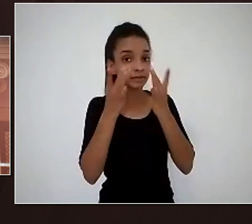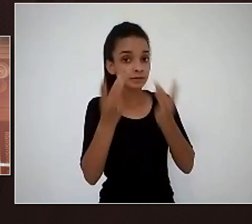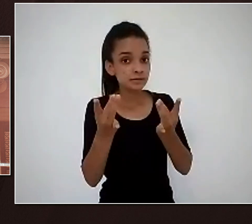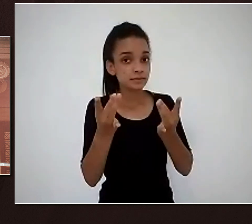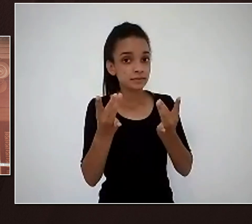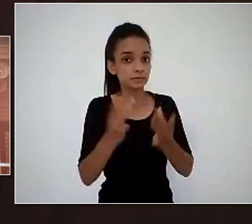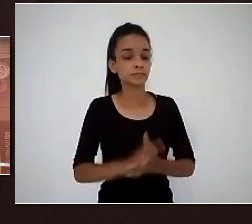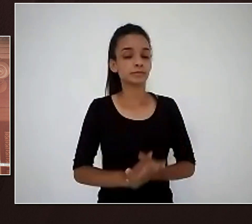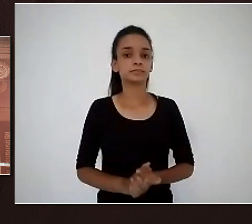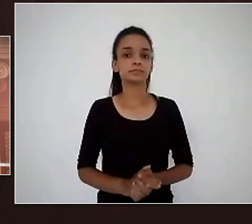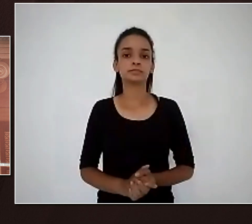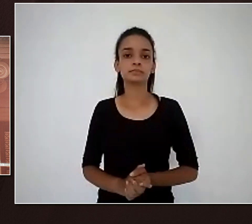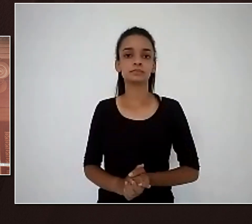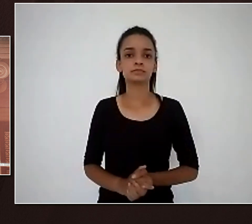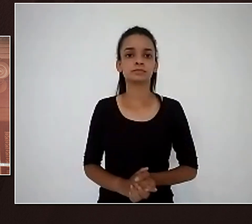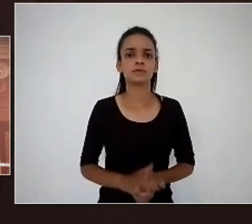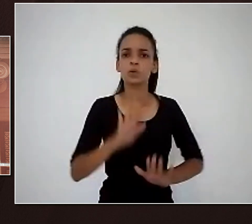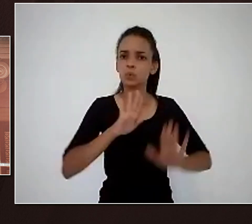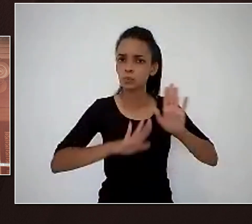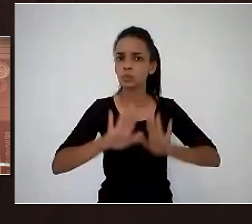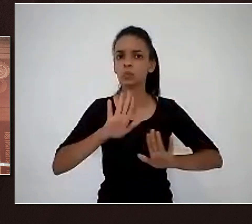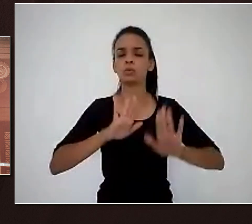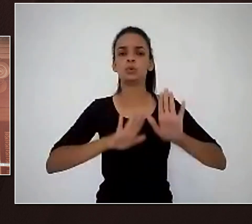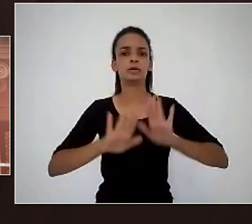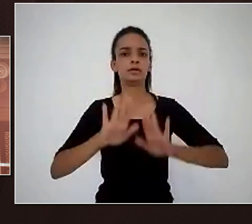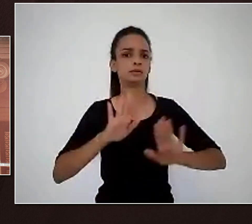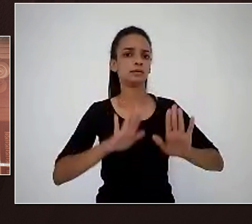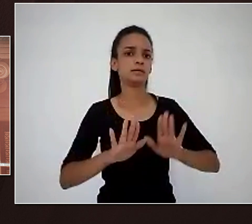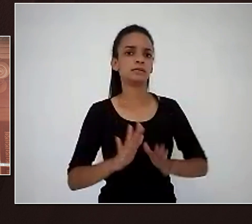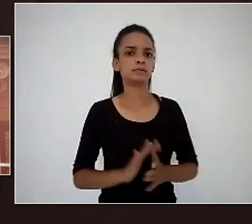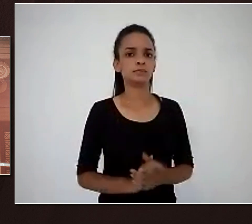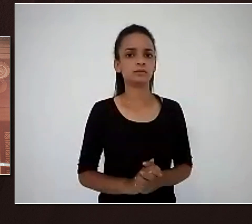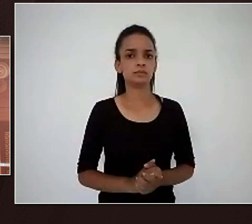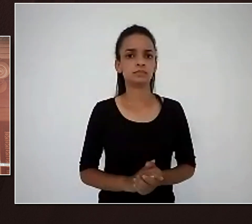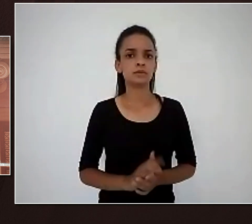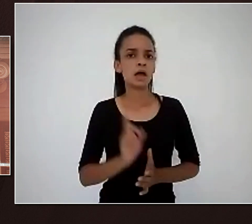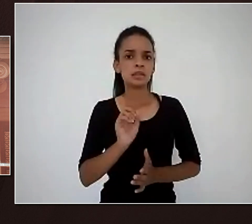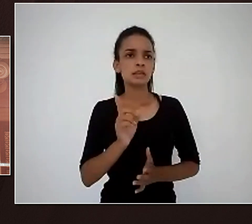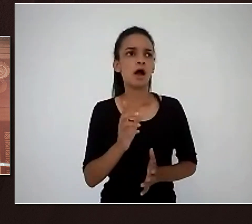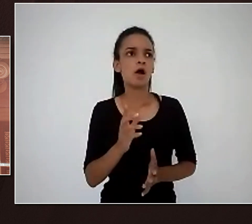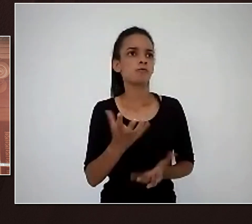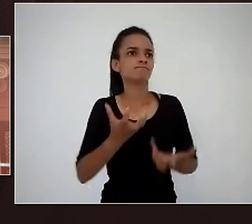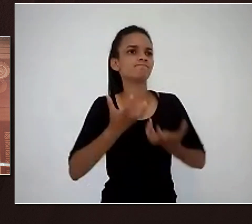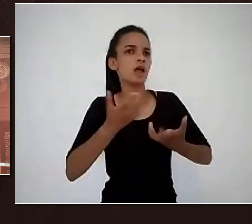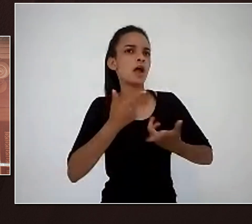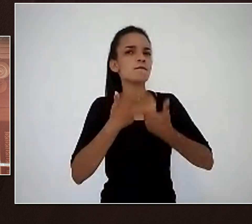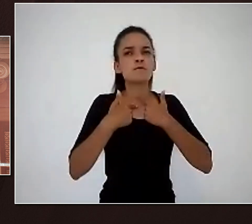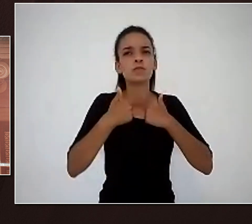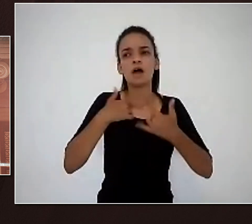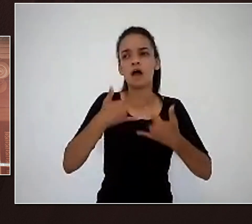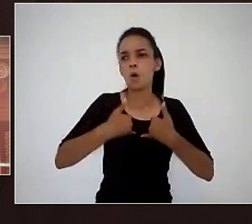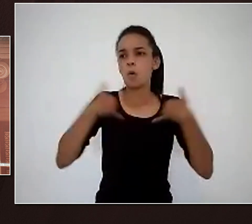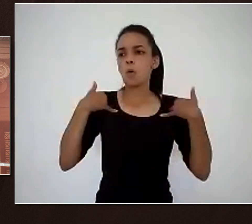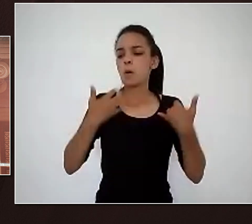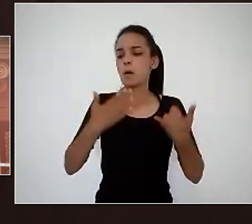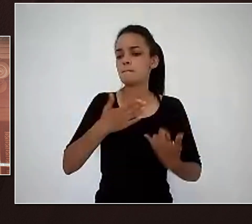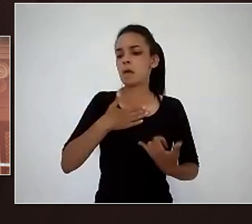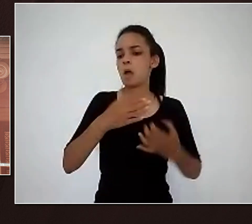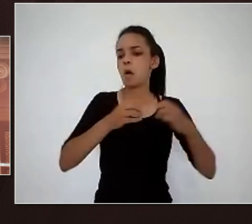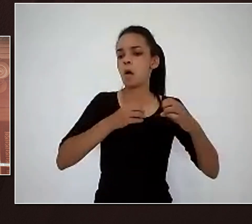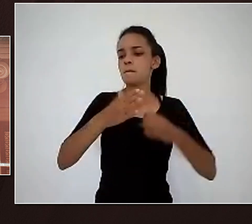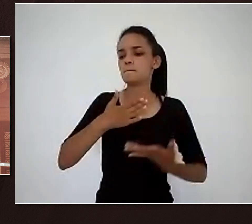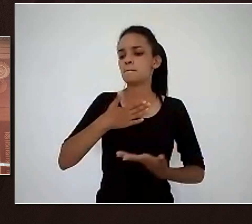não buscarmos nenhum seguidor para nós, mas tudo é para fazer a vontade de